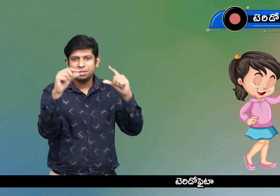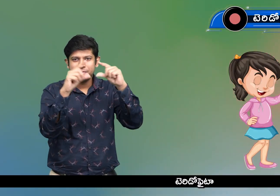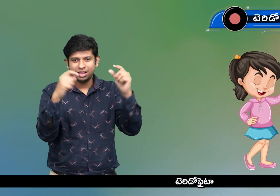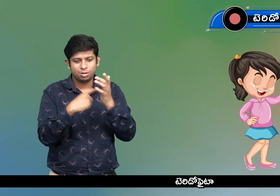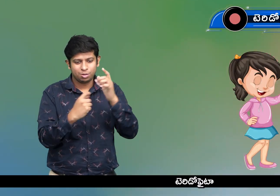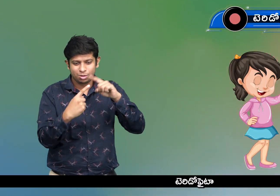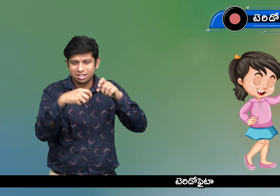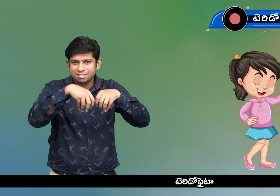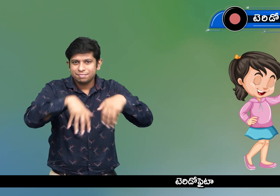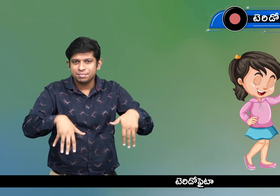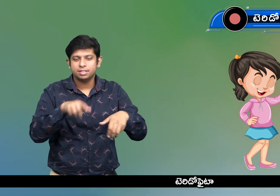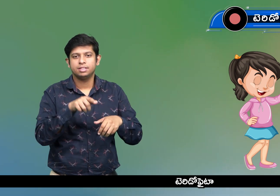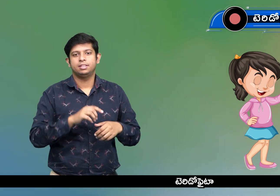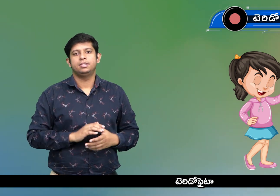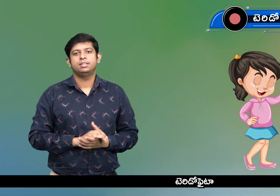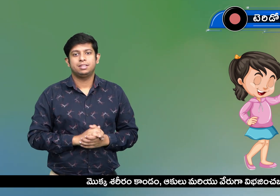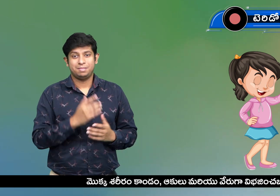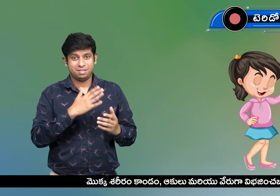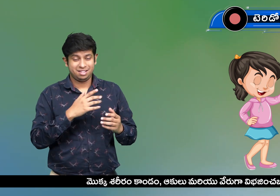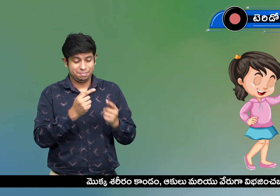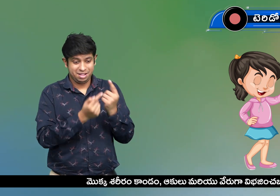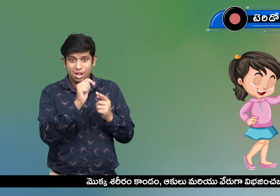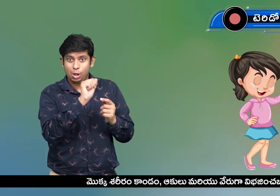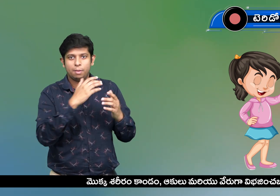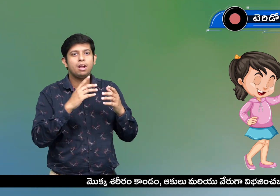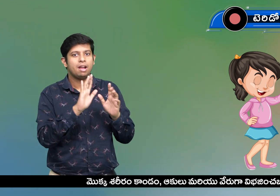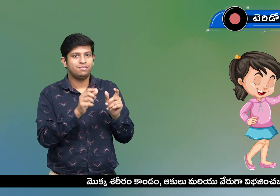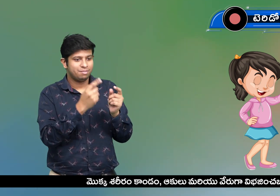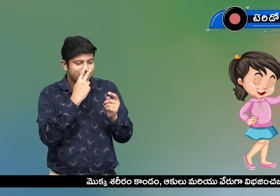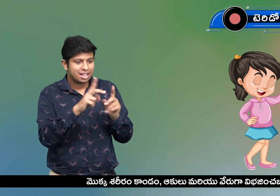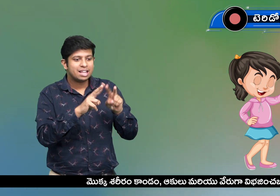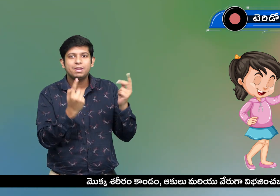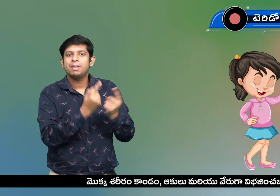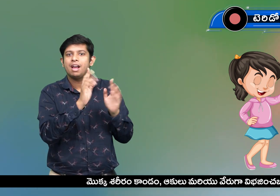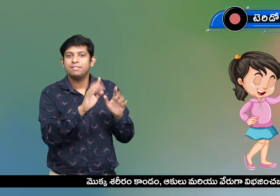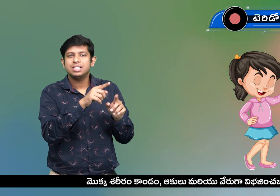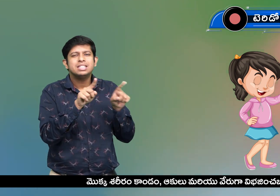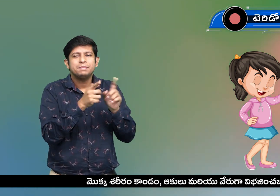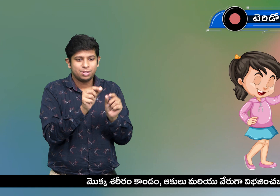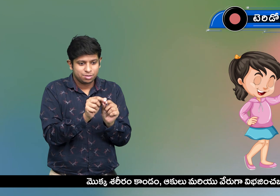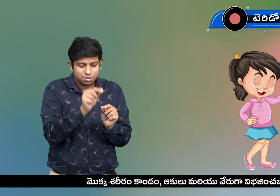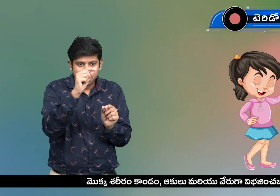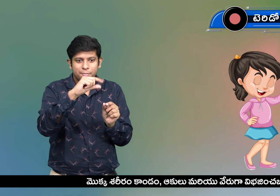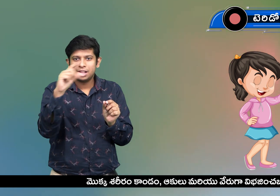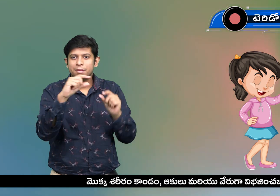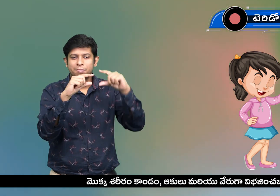మొక్క శరీరం కాండం, ఆకు మరియు వేరుగా